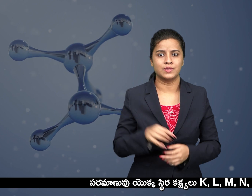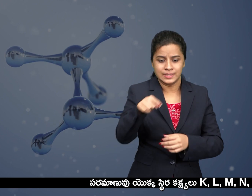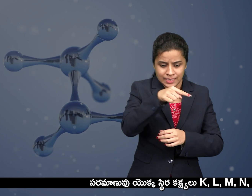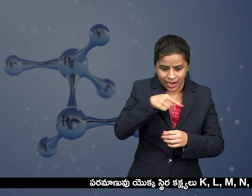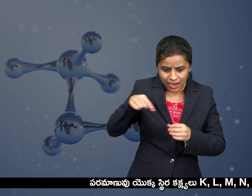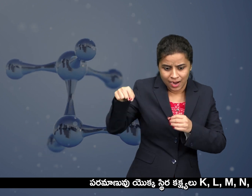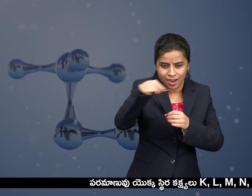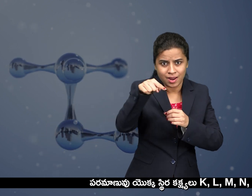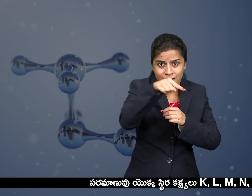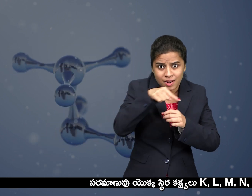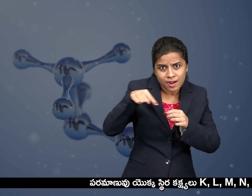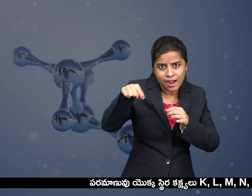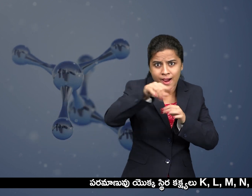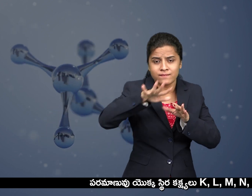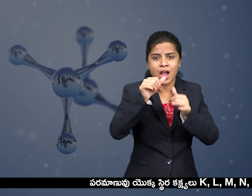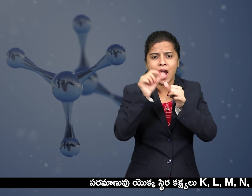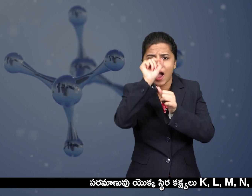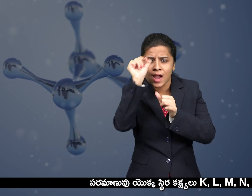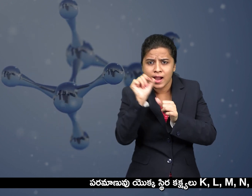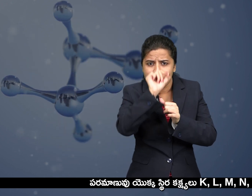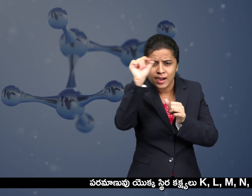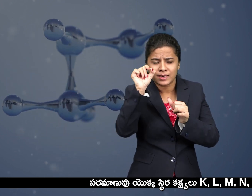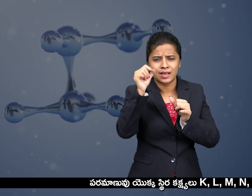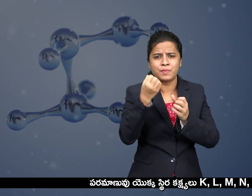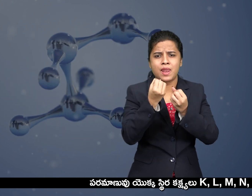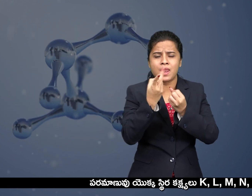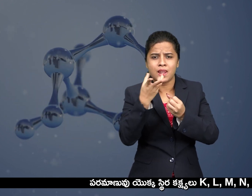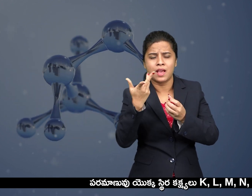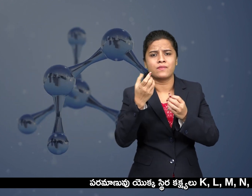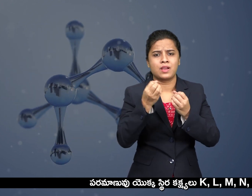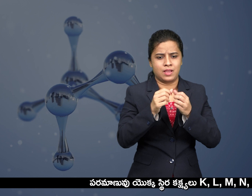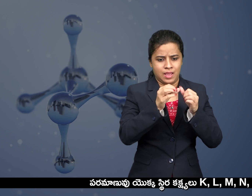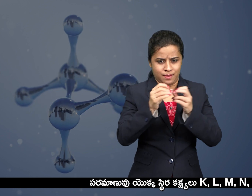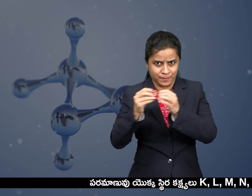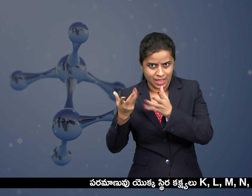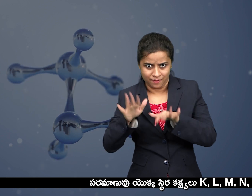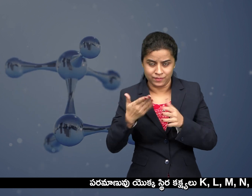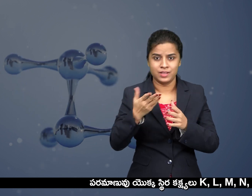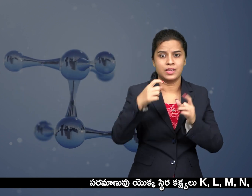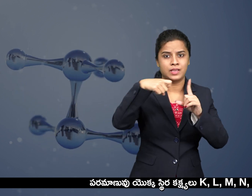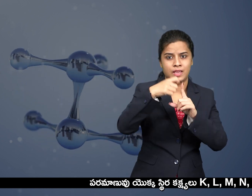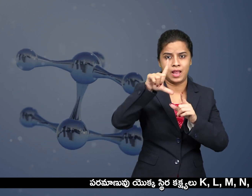పరమాణువు యొక్క స్థిర కక్షలు K, L, M, N.